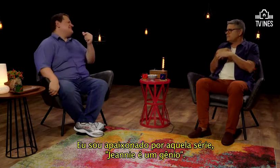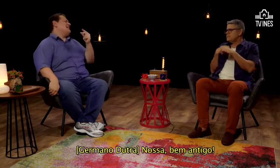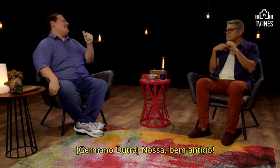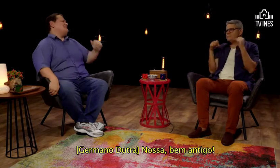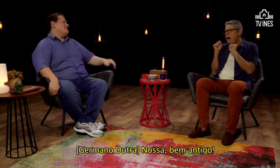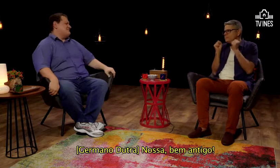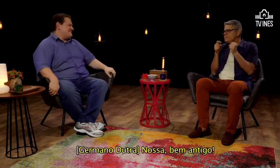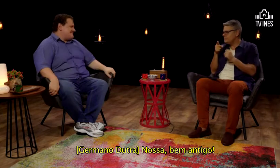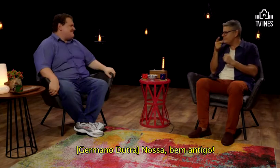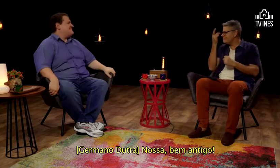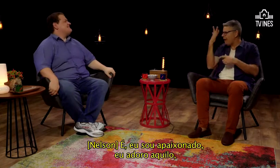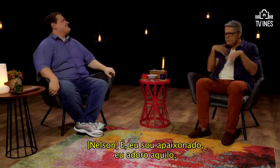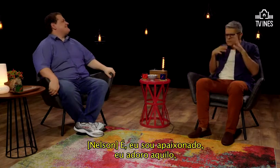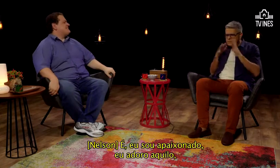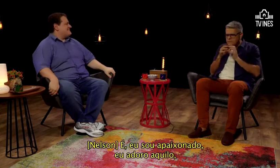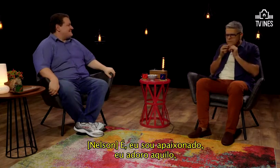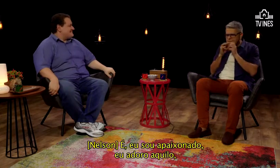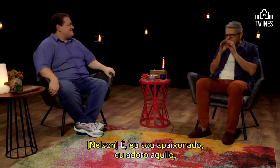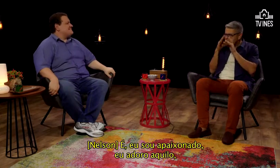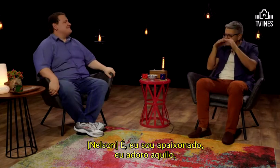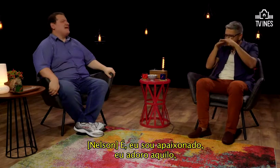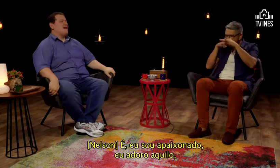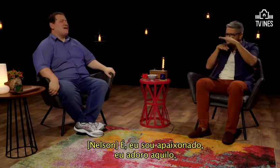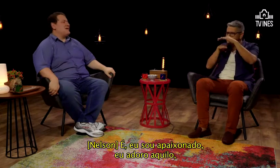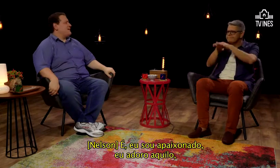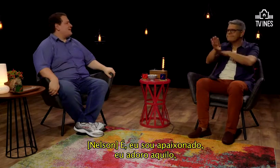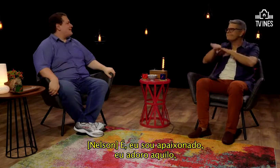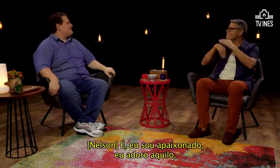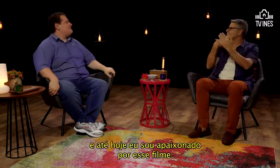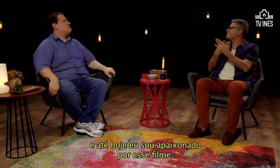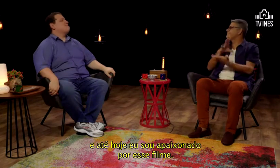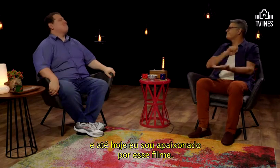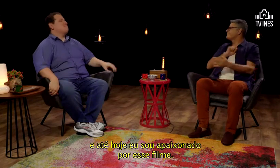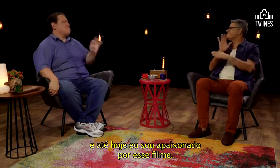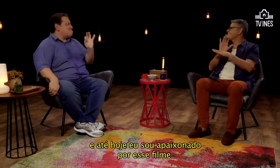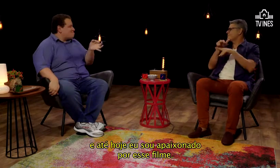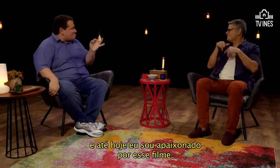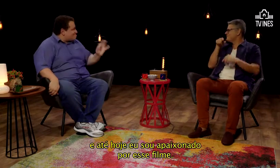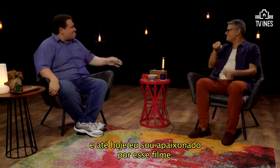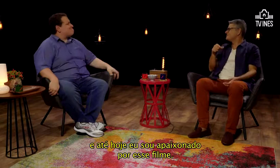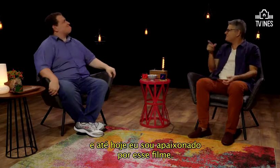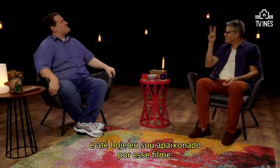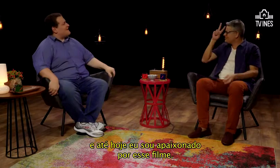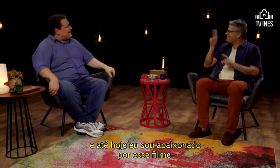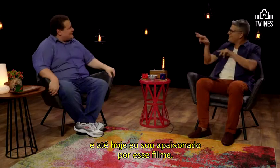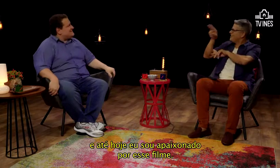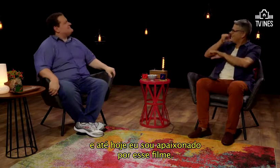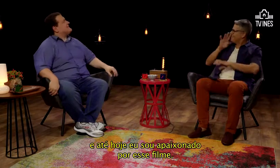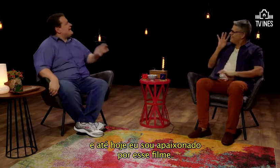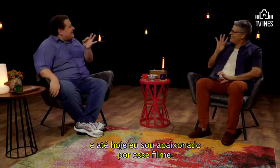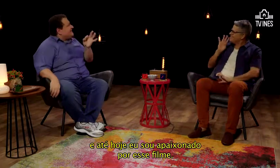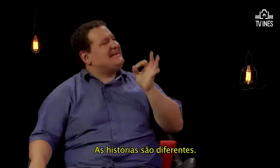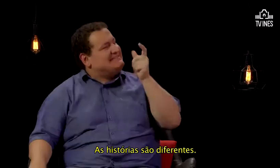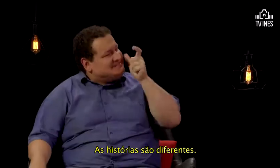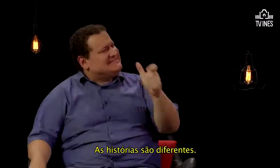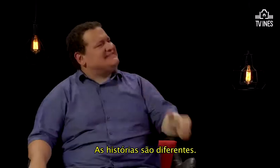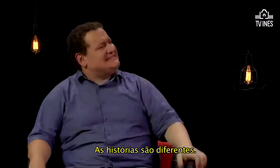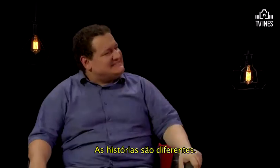Nossa, é bem antigo. É, eu sou apaixonada. Eu adoro aquilo. E até hoje, sou apaixonada por esse filme. Essas histórias são diferentes. Nela